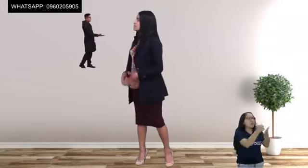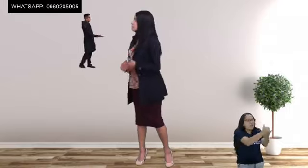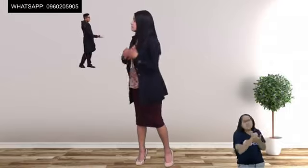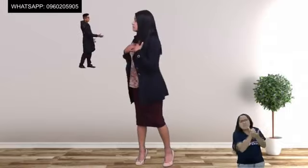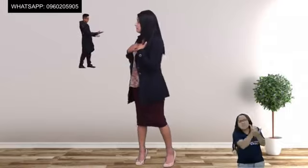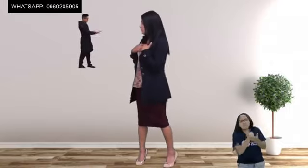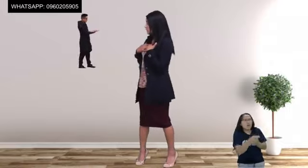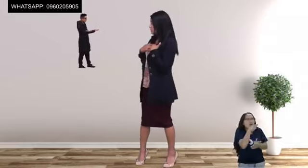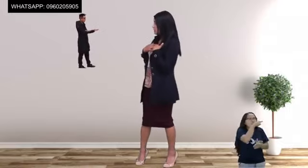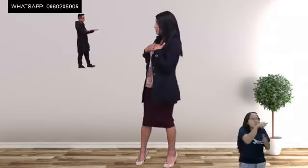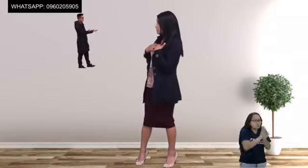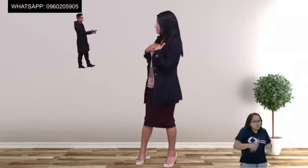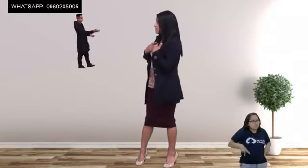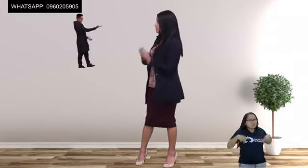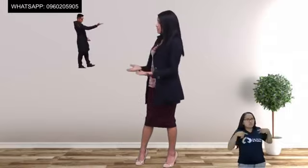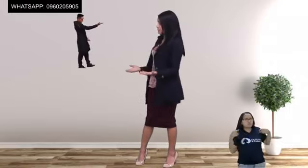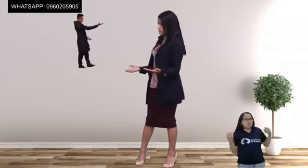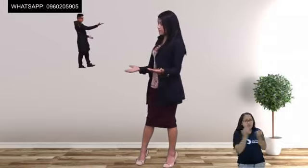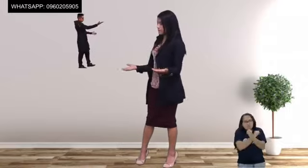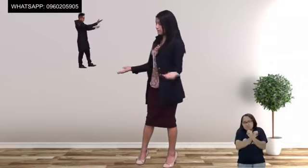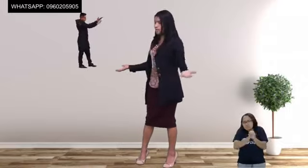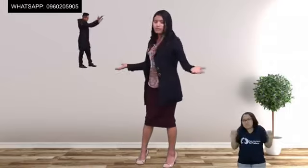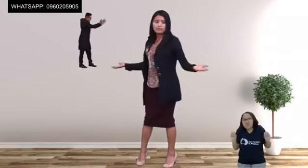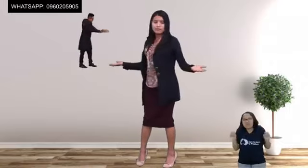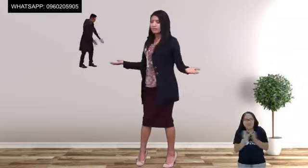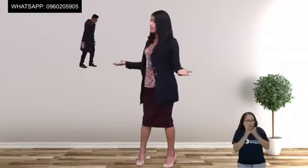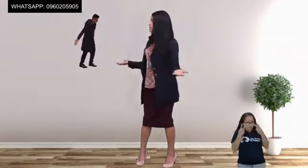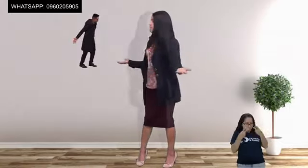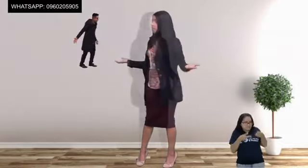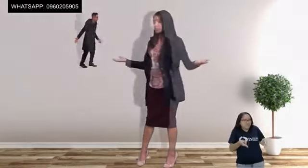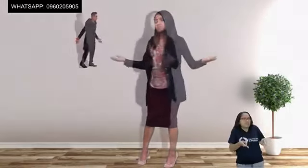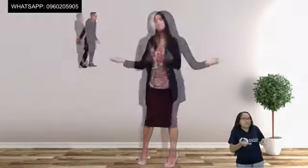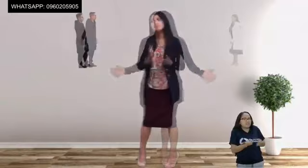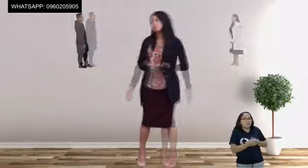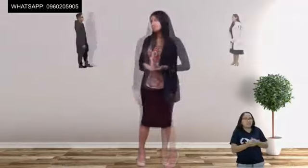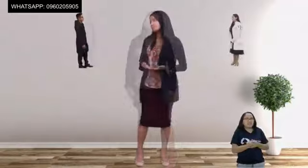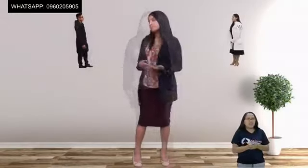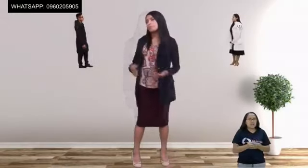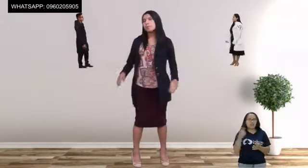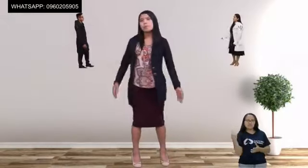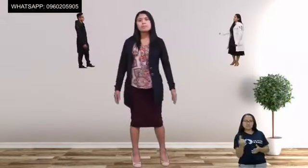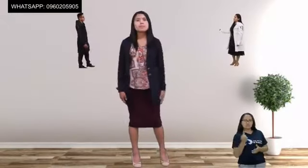desordenada, vacía, mírate, estás completamente sola.